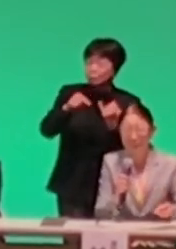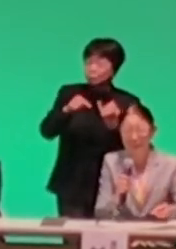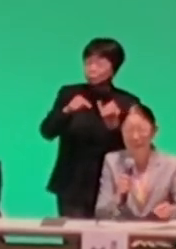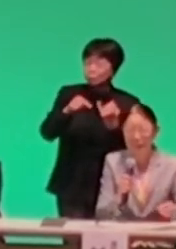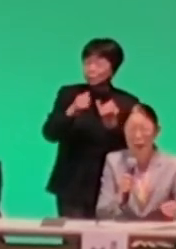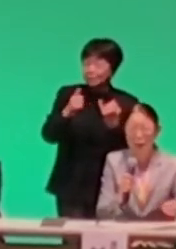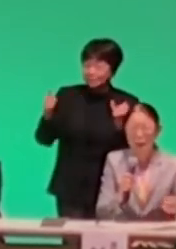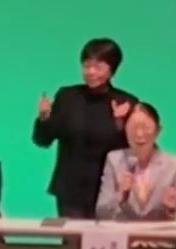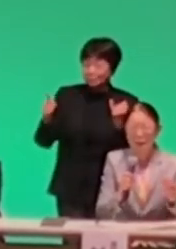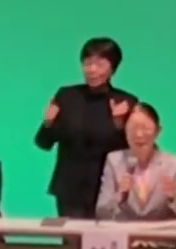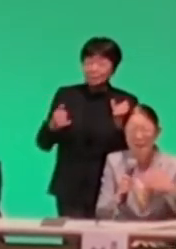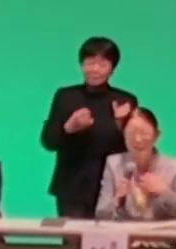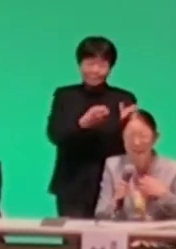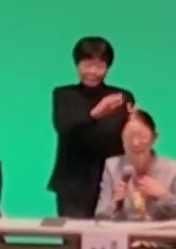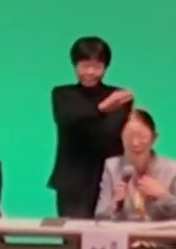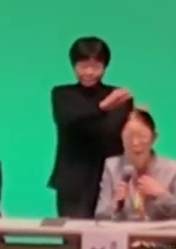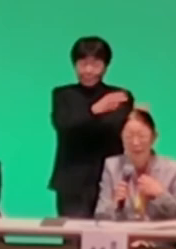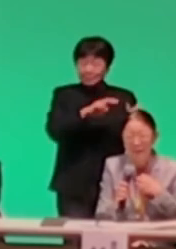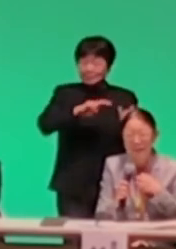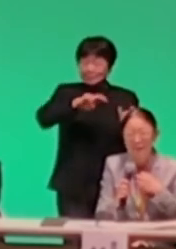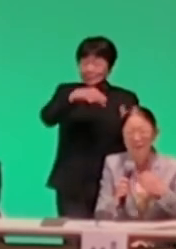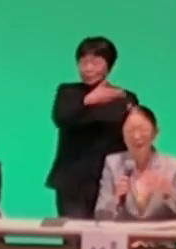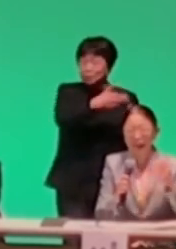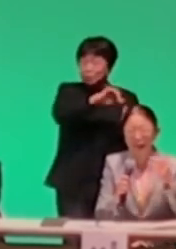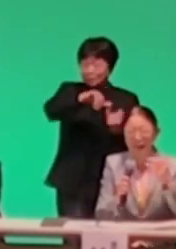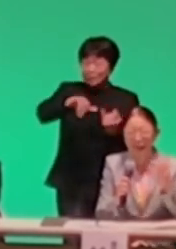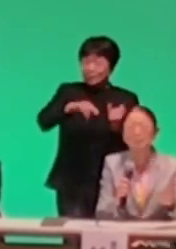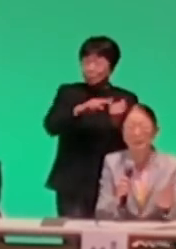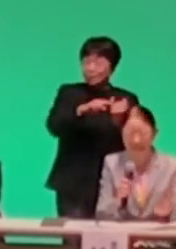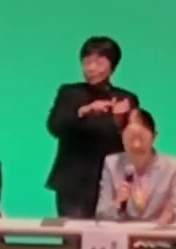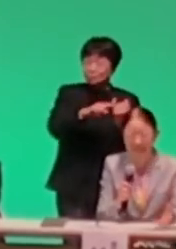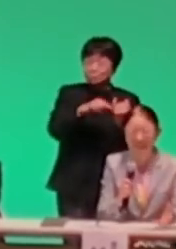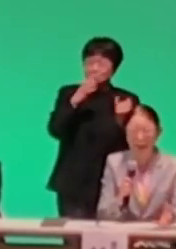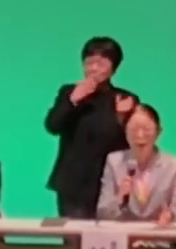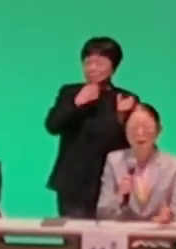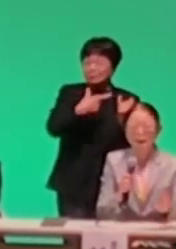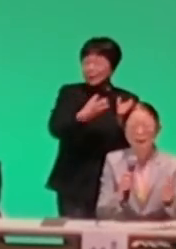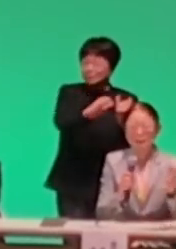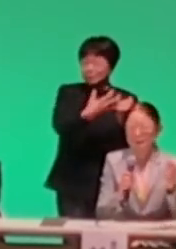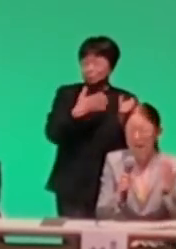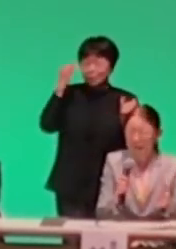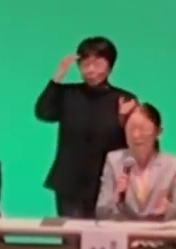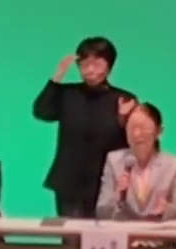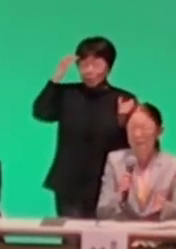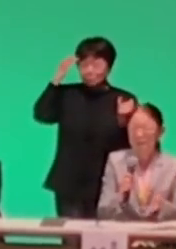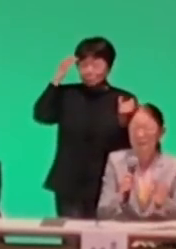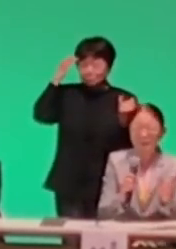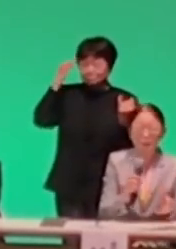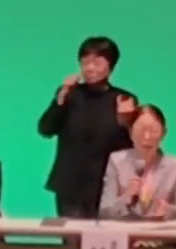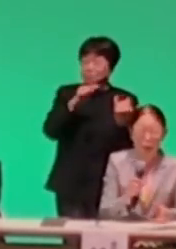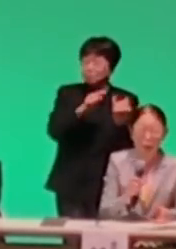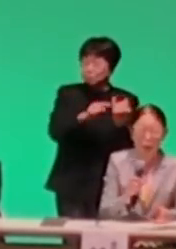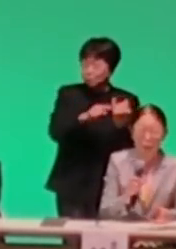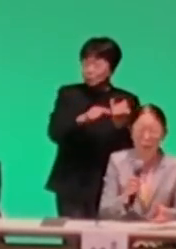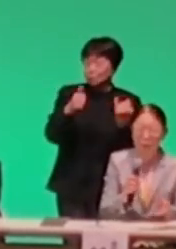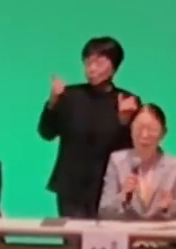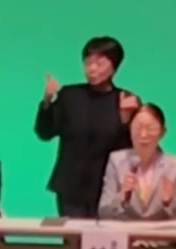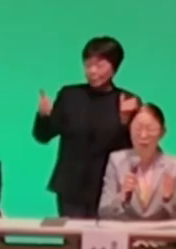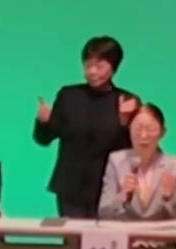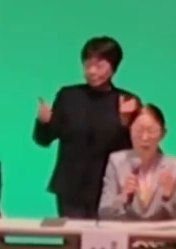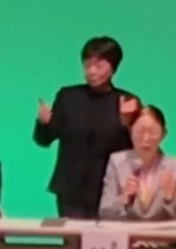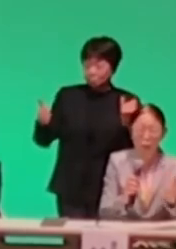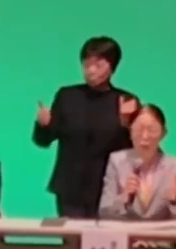ゃったように、私たち偉くなりませんって言ったらアウトなので、あのちゃんと女性も男性